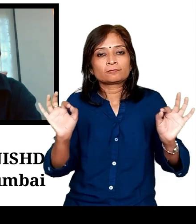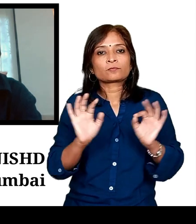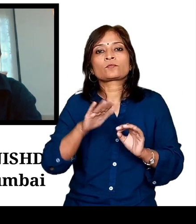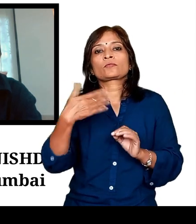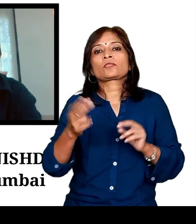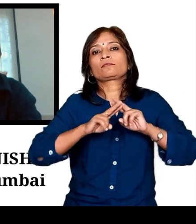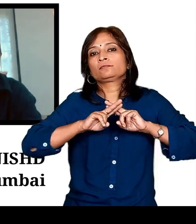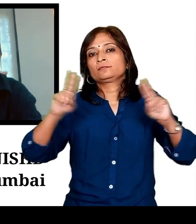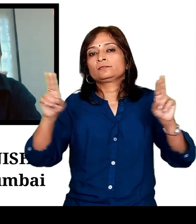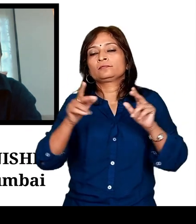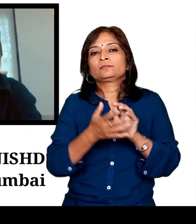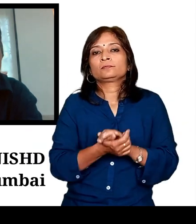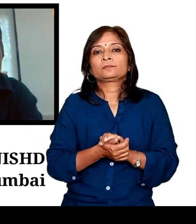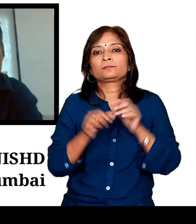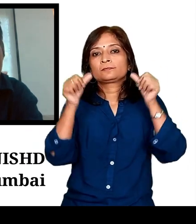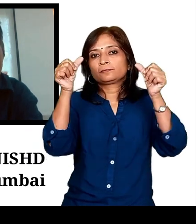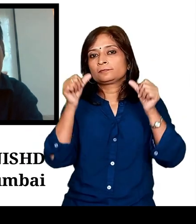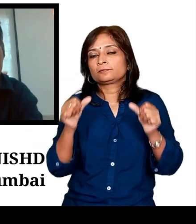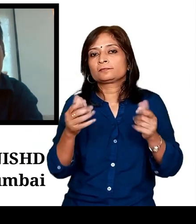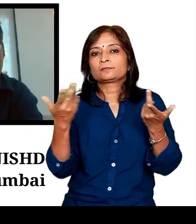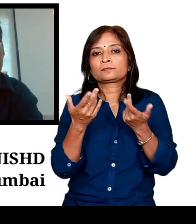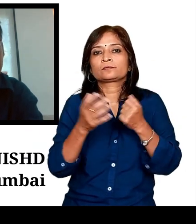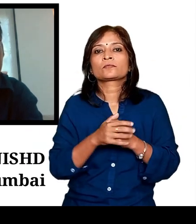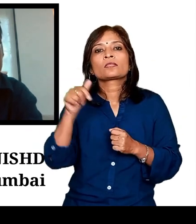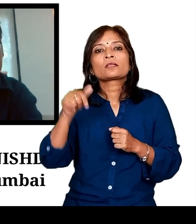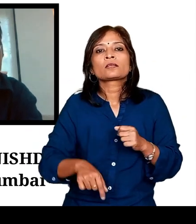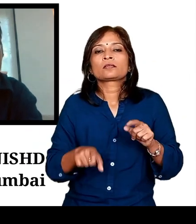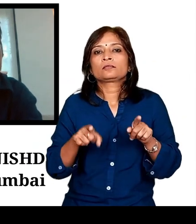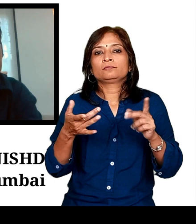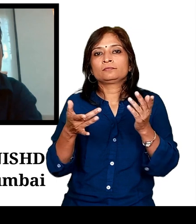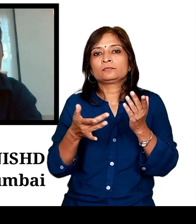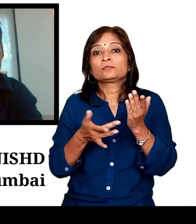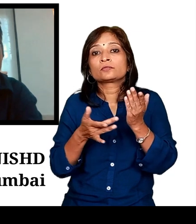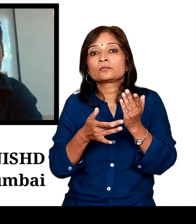प्रोसेस से जाने के बाद फाइनली ये होता है कि उसमें जो टेक्निकल हमारे